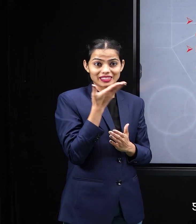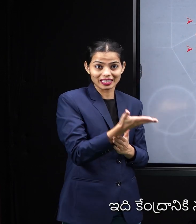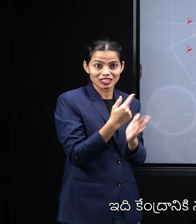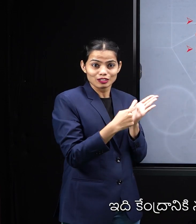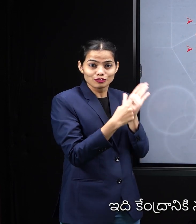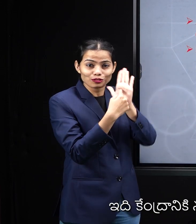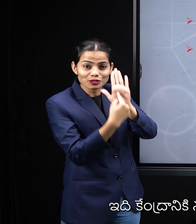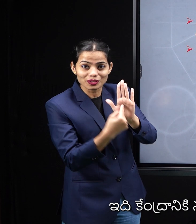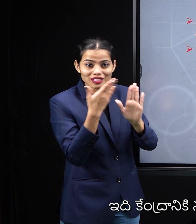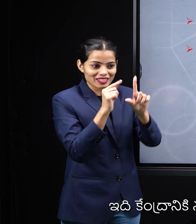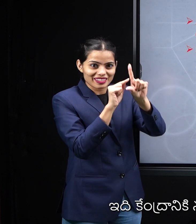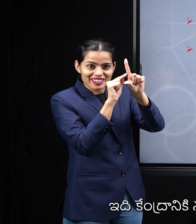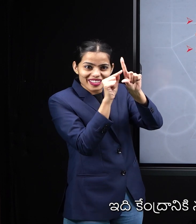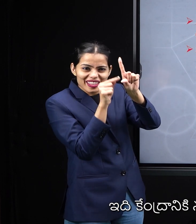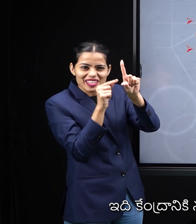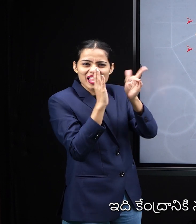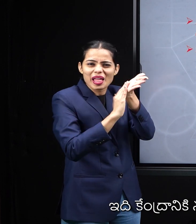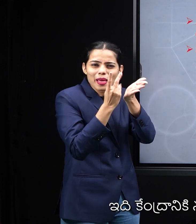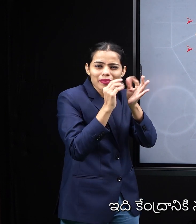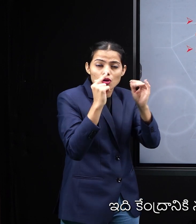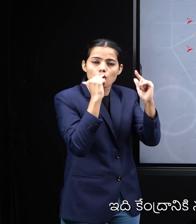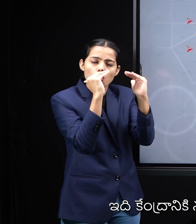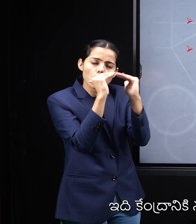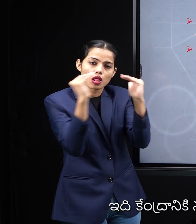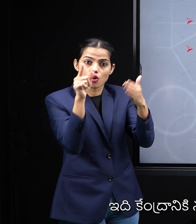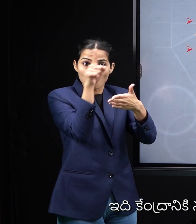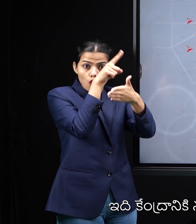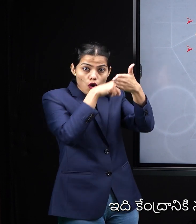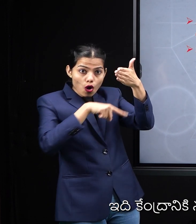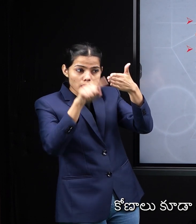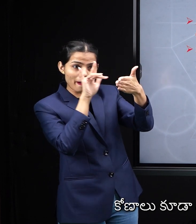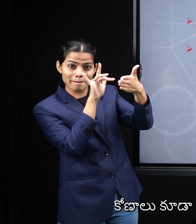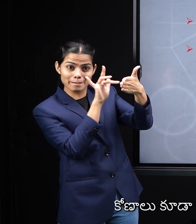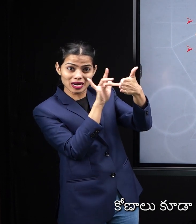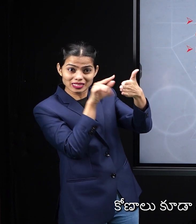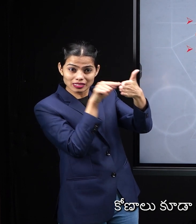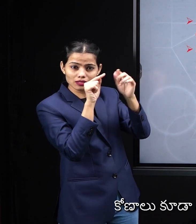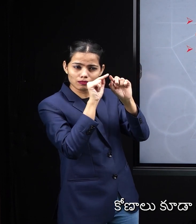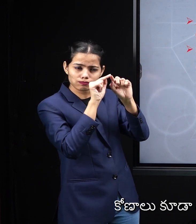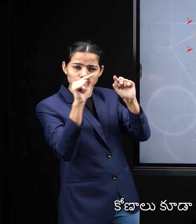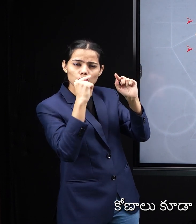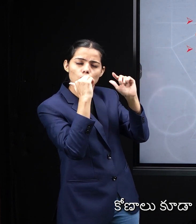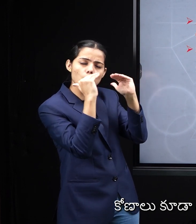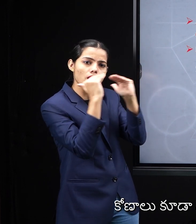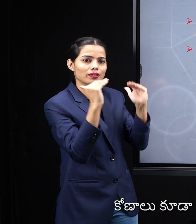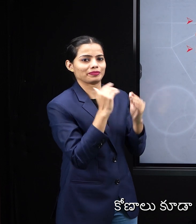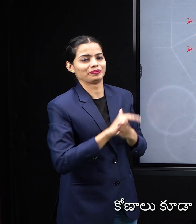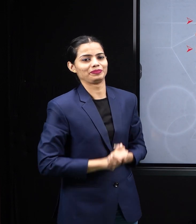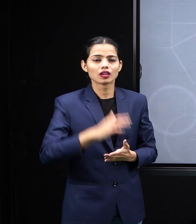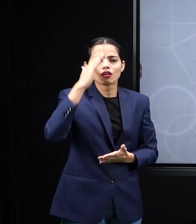ఇది కేంద్రానికి సమాన తీగలతో ఉపసంహరించబడిన కోణాలు కూడా సమానంగా ఉన్నాయని